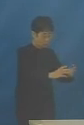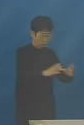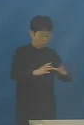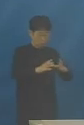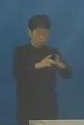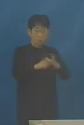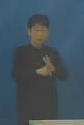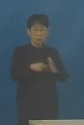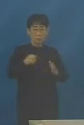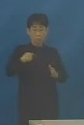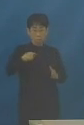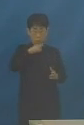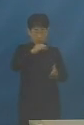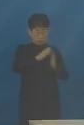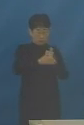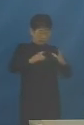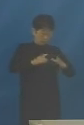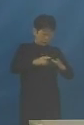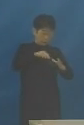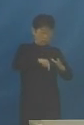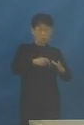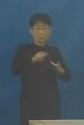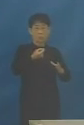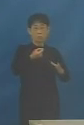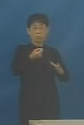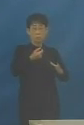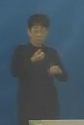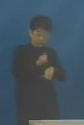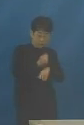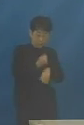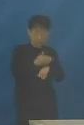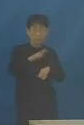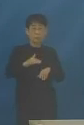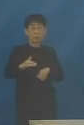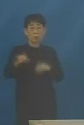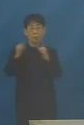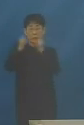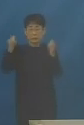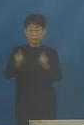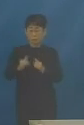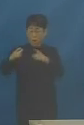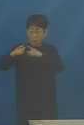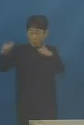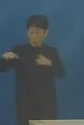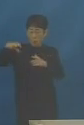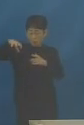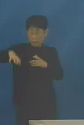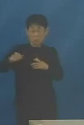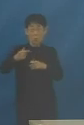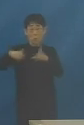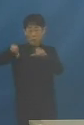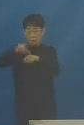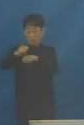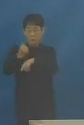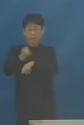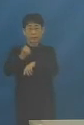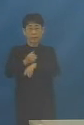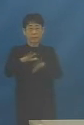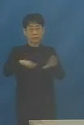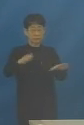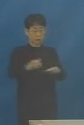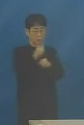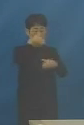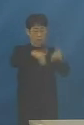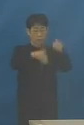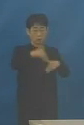大変でありますけれども人口の多いところは逆にもっと大変なんですね今総選挙やってあの